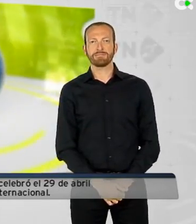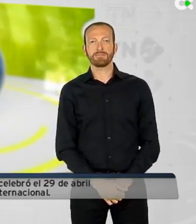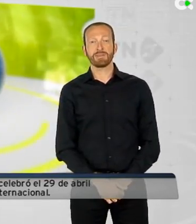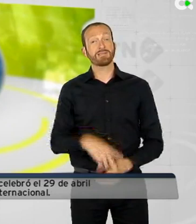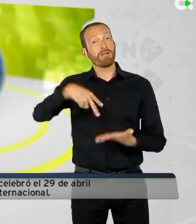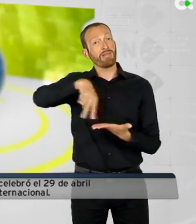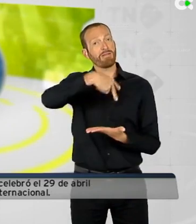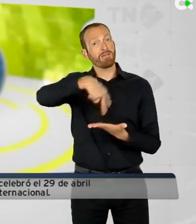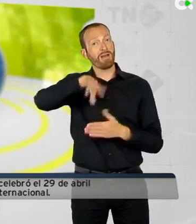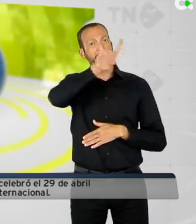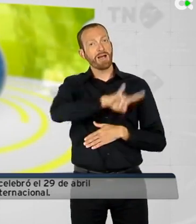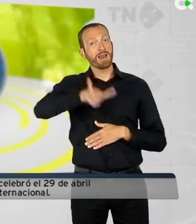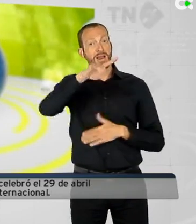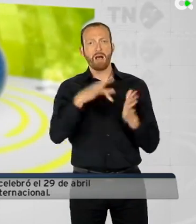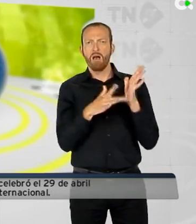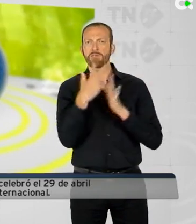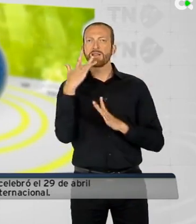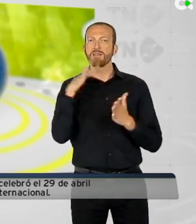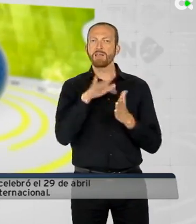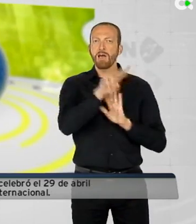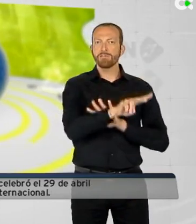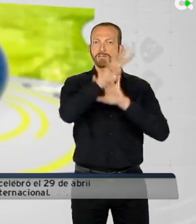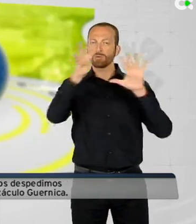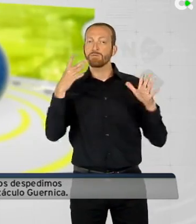La danza canaria celebró el 29 de abril su Día